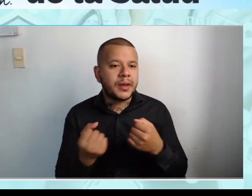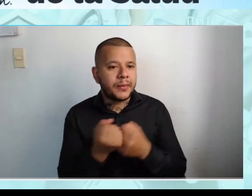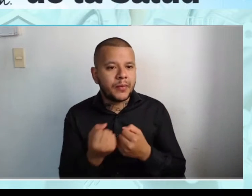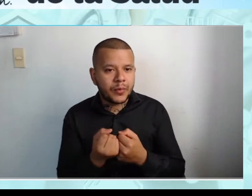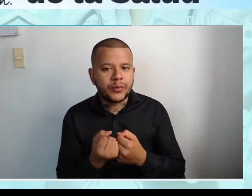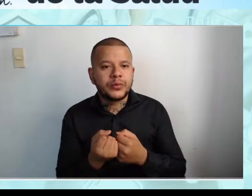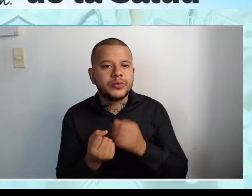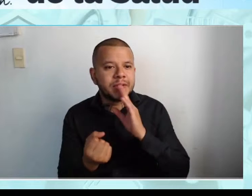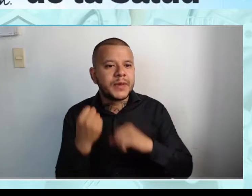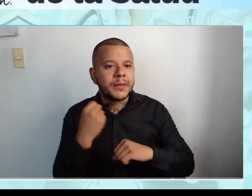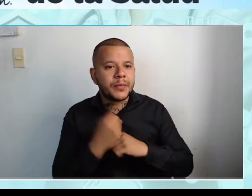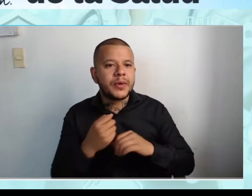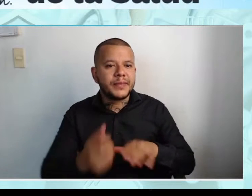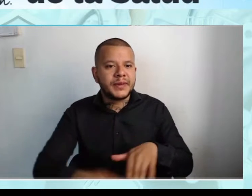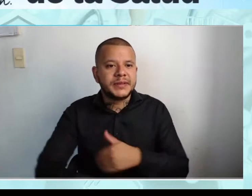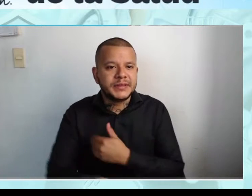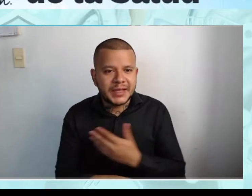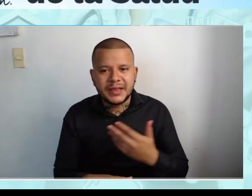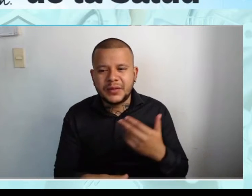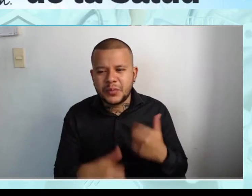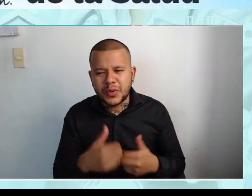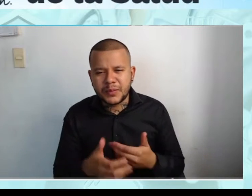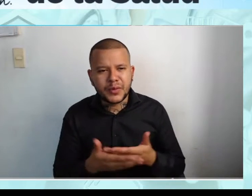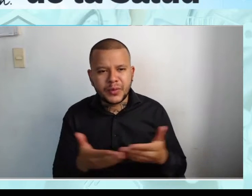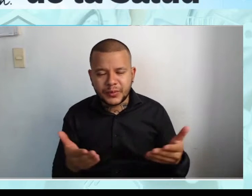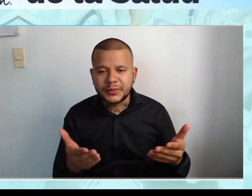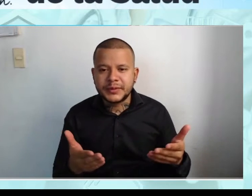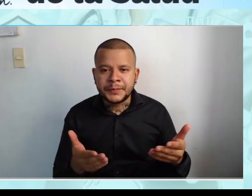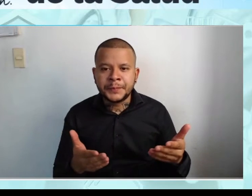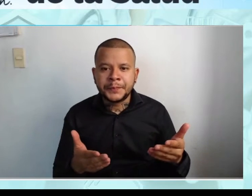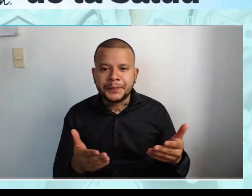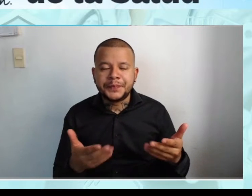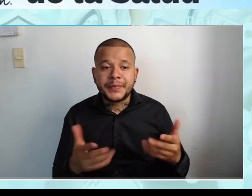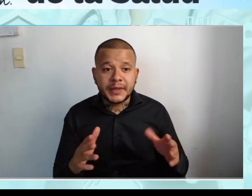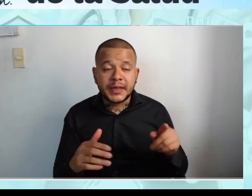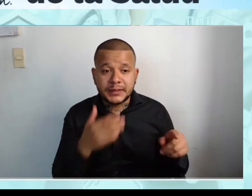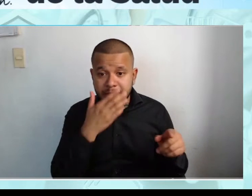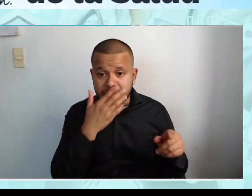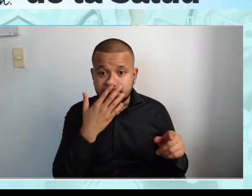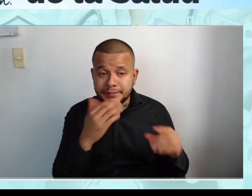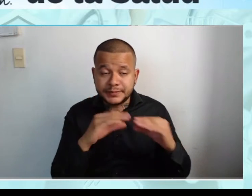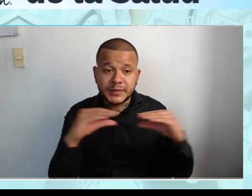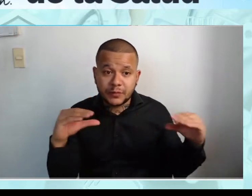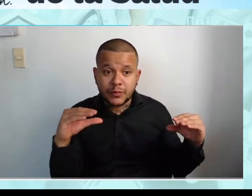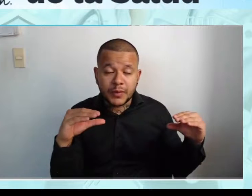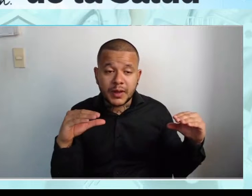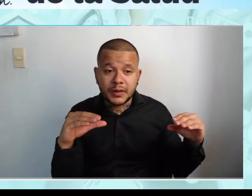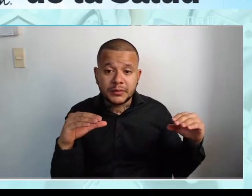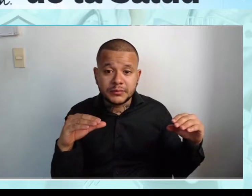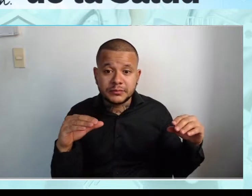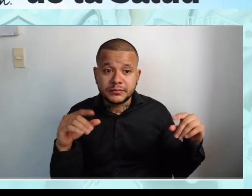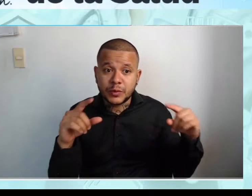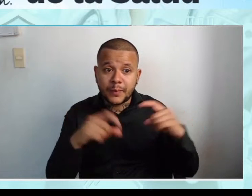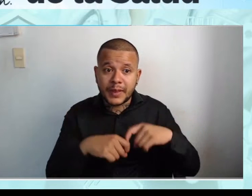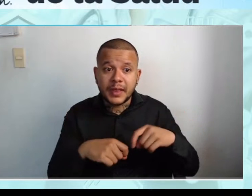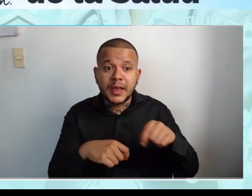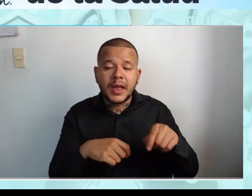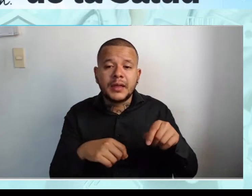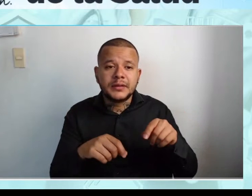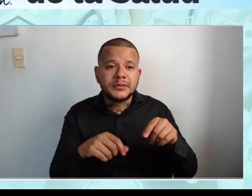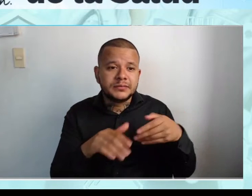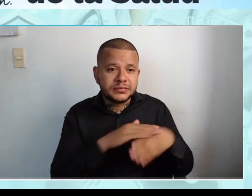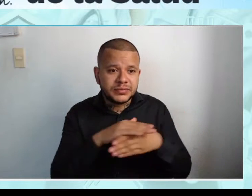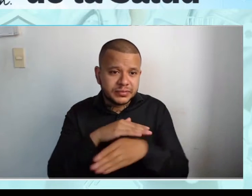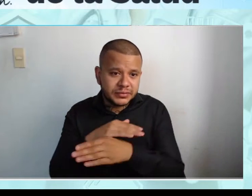del ministerio, todas las fallas que ha habido también es una plataforma compleja que permite diferentes perfiles, obviamente, de acceso